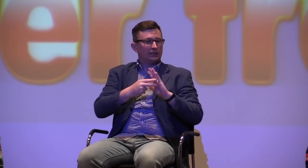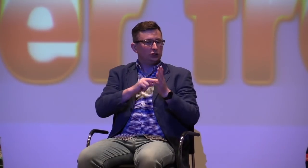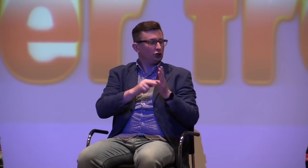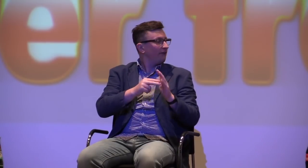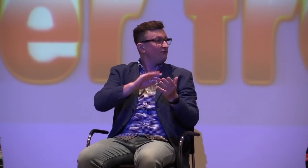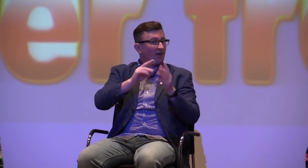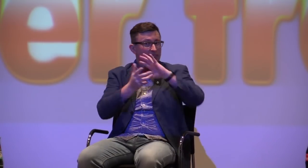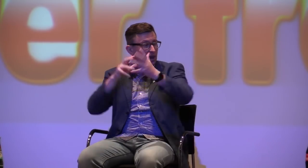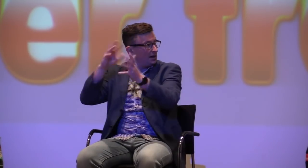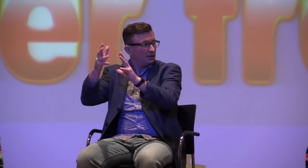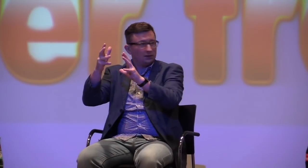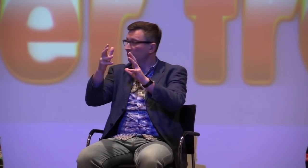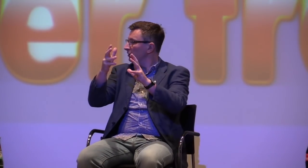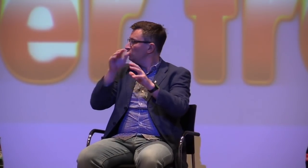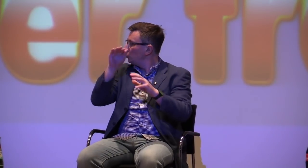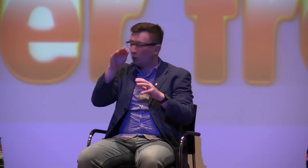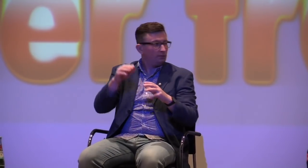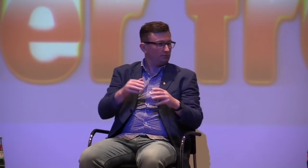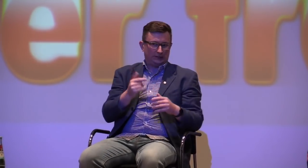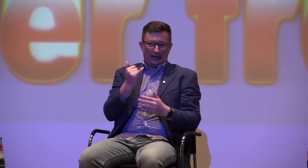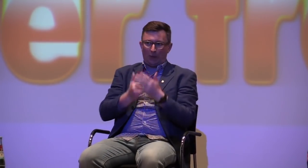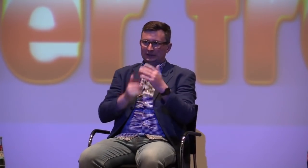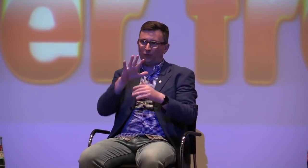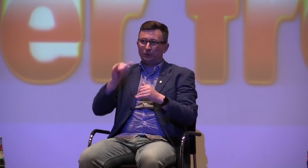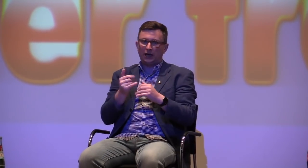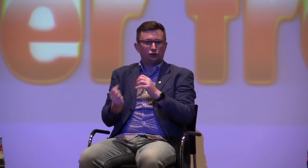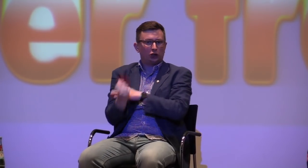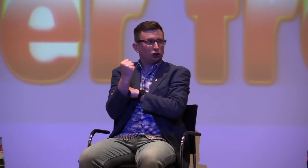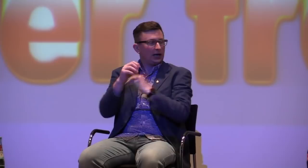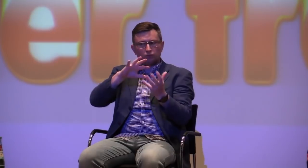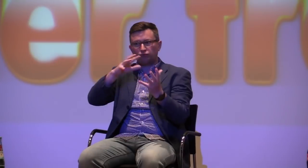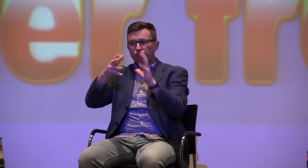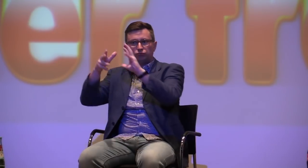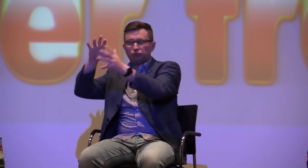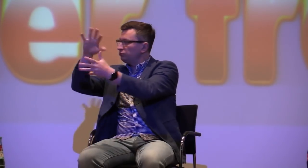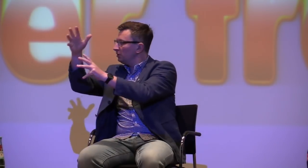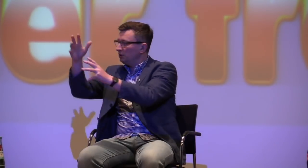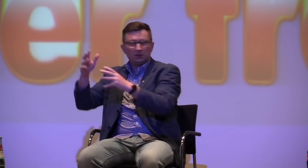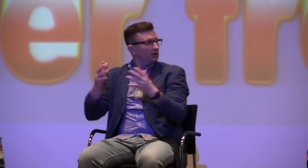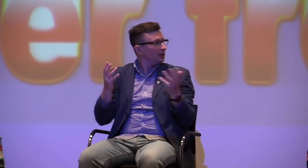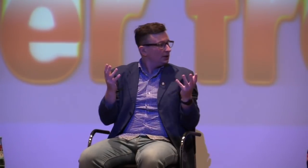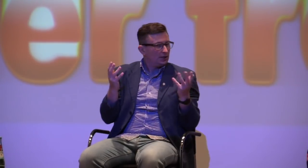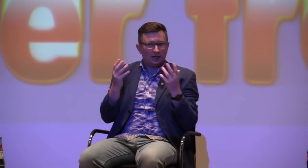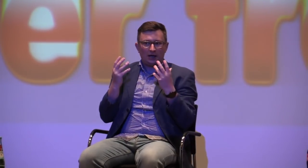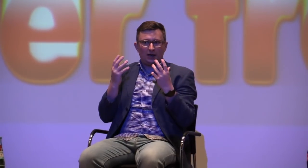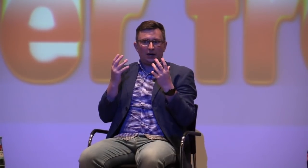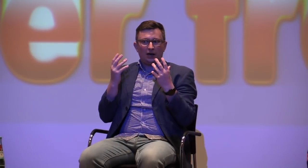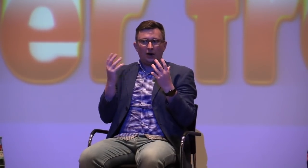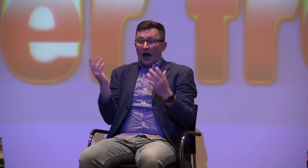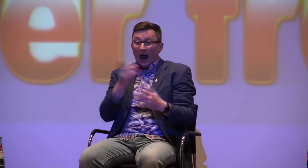ist ja auch gut und das kann auch einen weiterbringen. Aber dieser Wandel ist ja auch in den letzten Jahren,